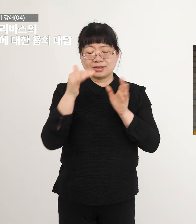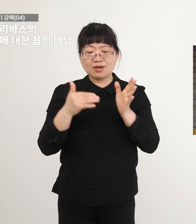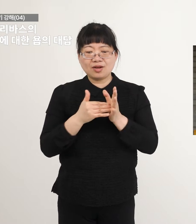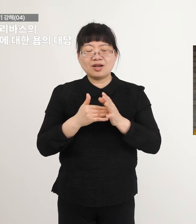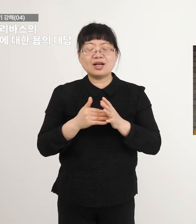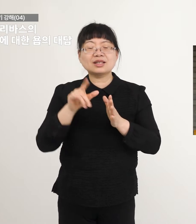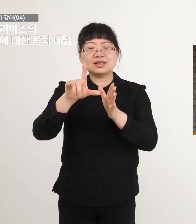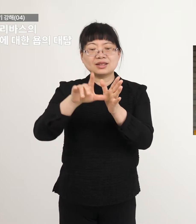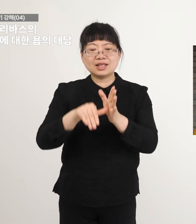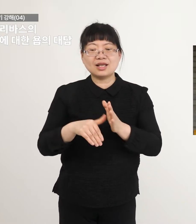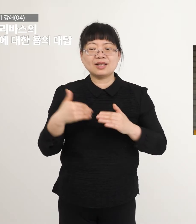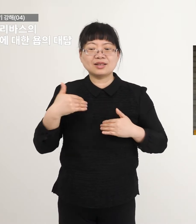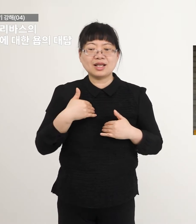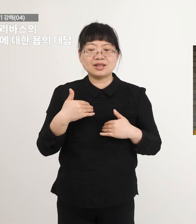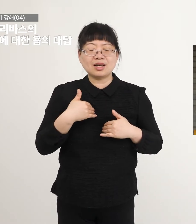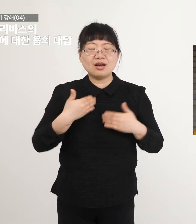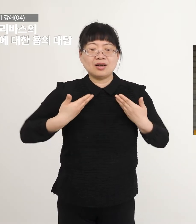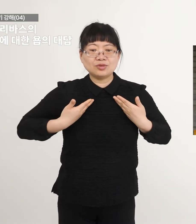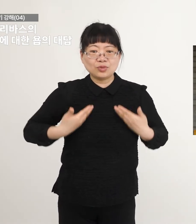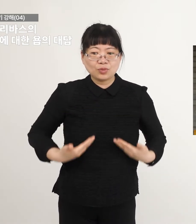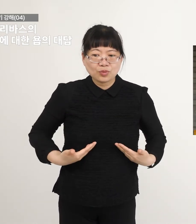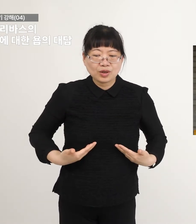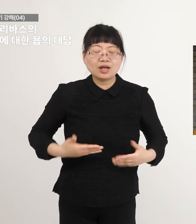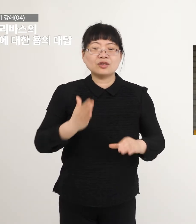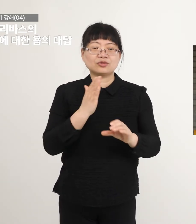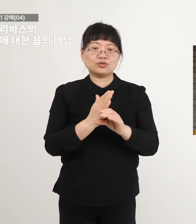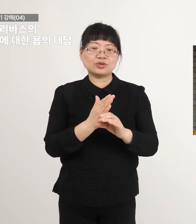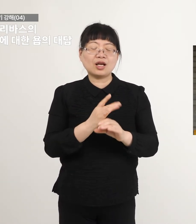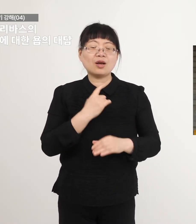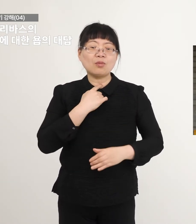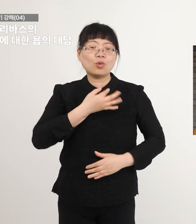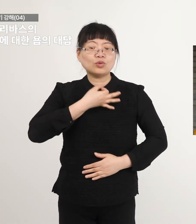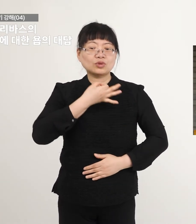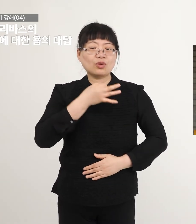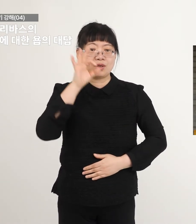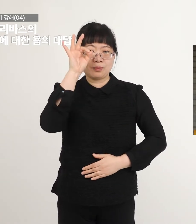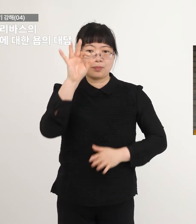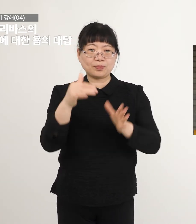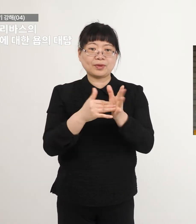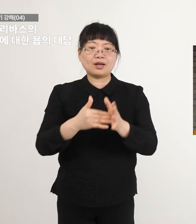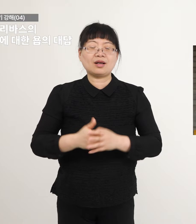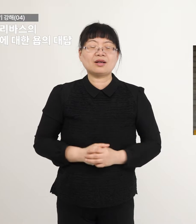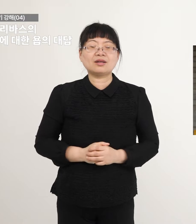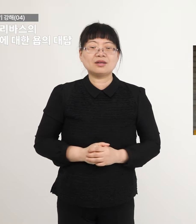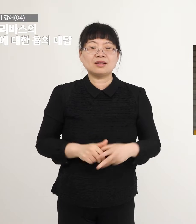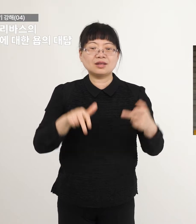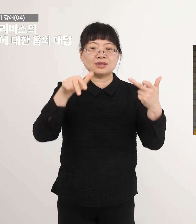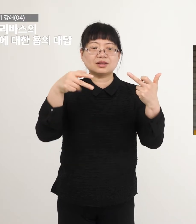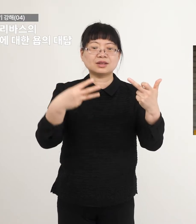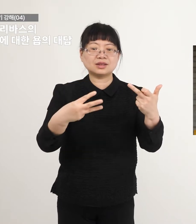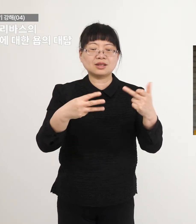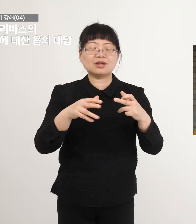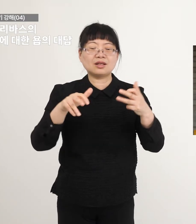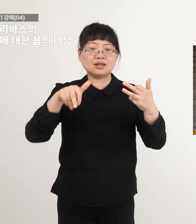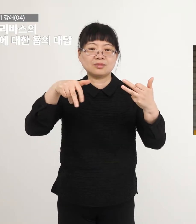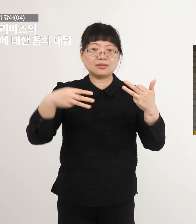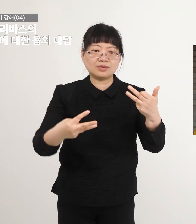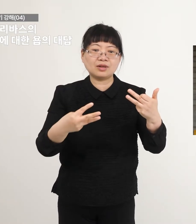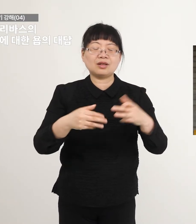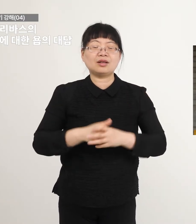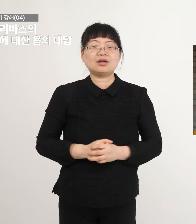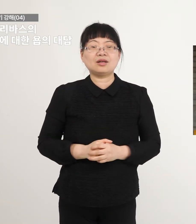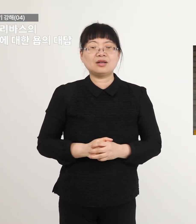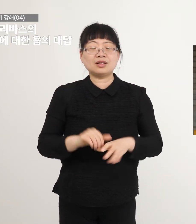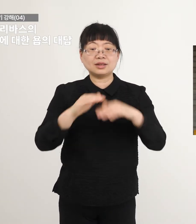있었느니라. 그때 내가 조용한 중에 한 목소리를 들었다. 이렇게 돼 있어요. 17절, 18절